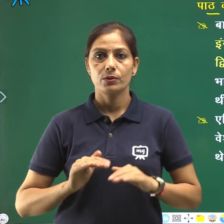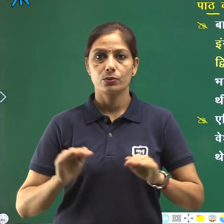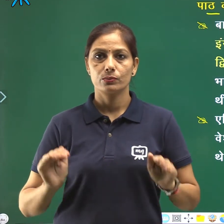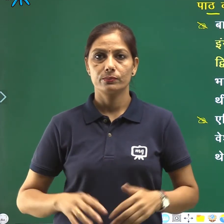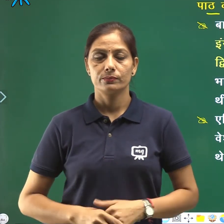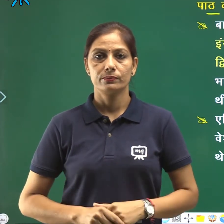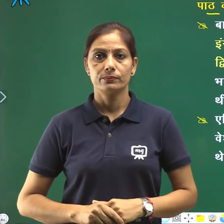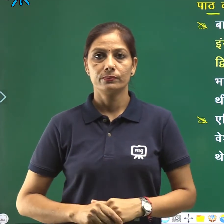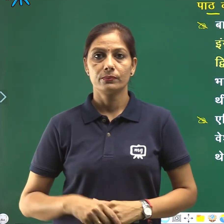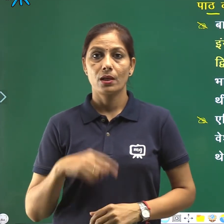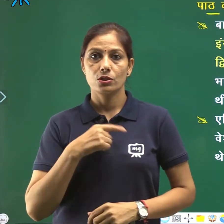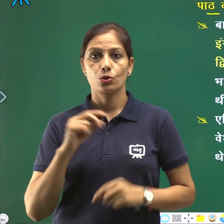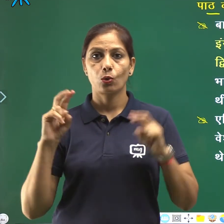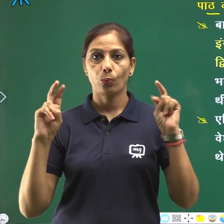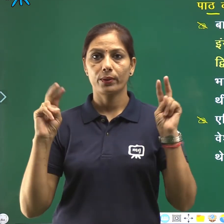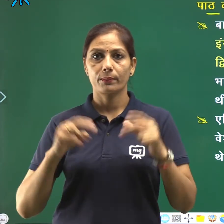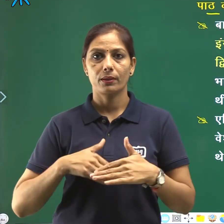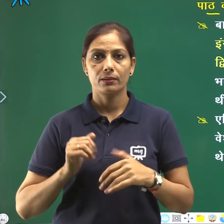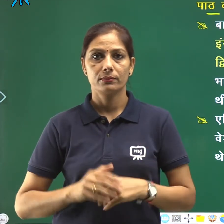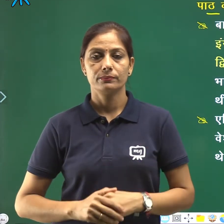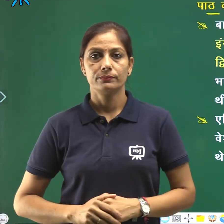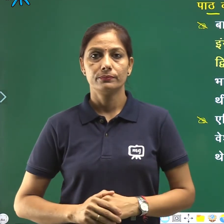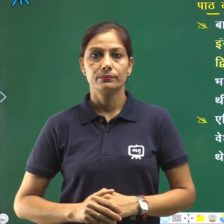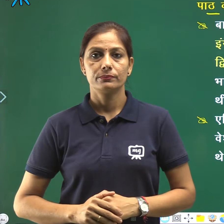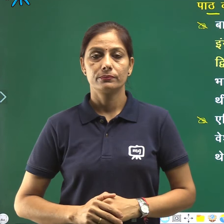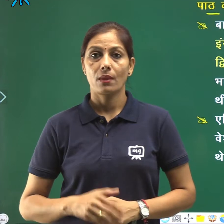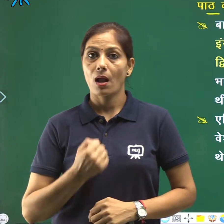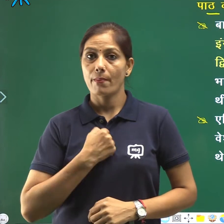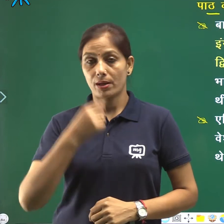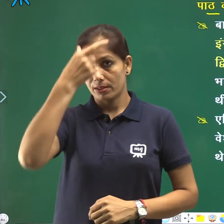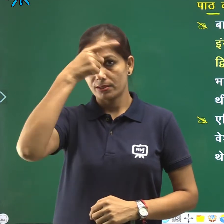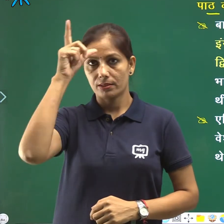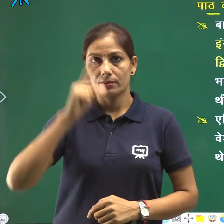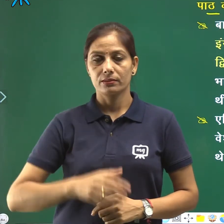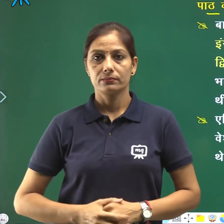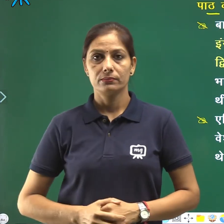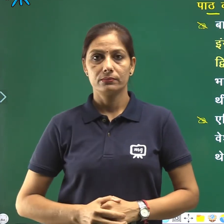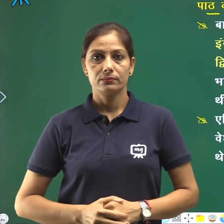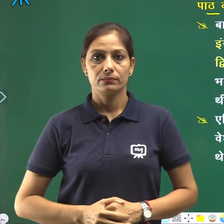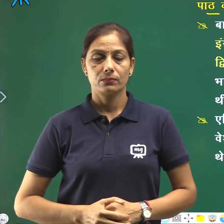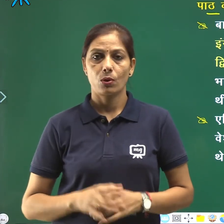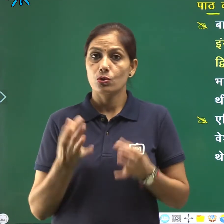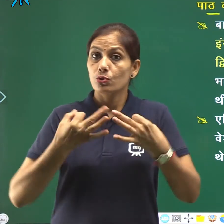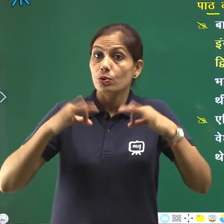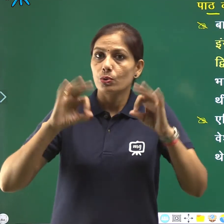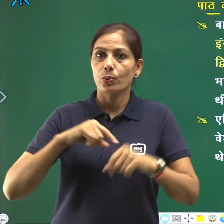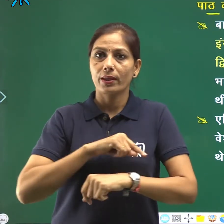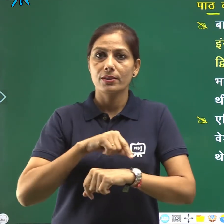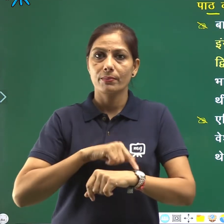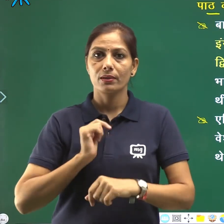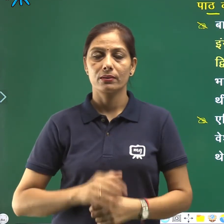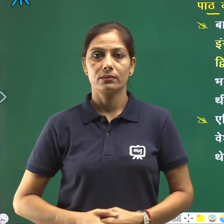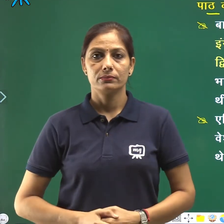बच्चों, इस अध्याय में हमारे देश के स्वतंत्र होने के समय